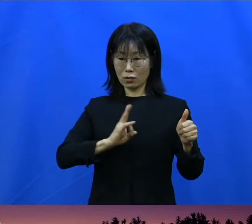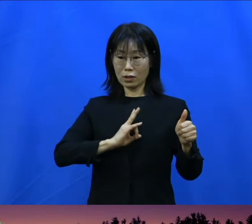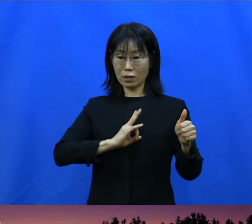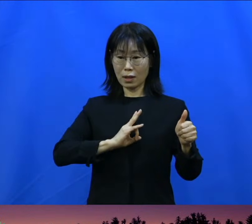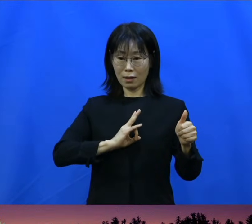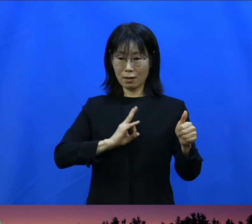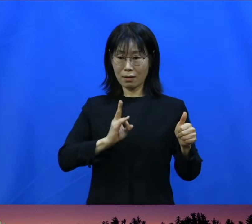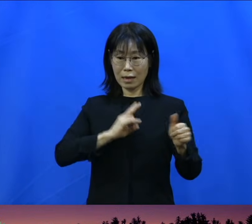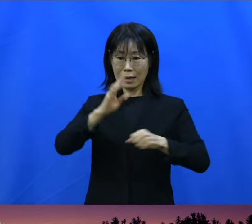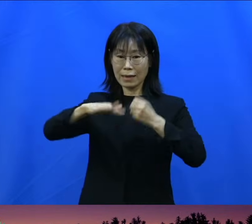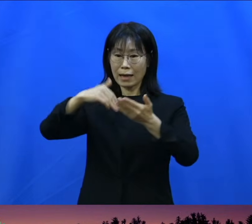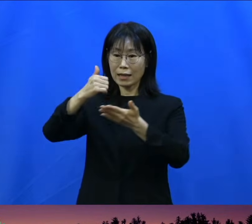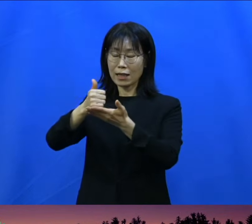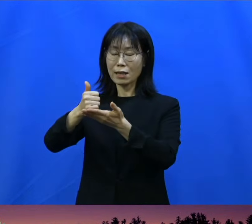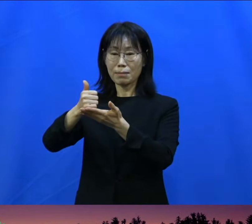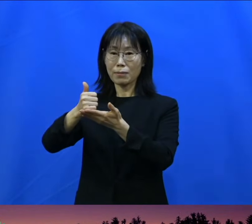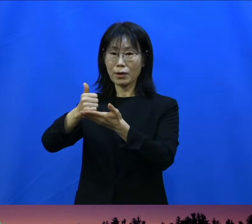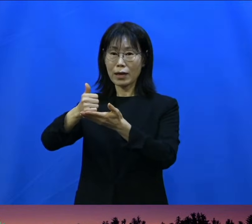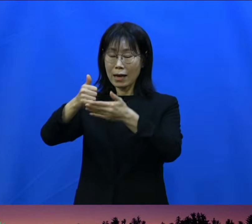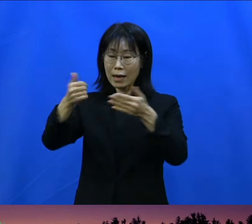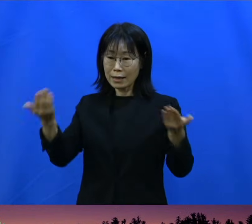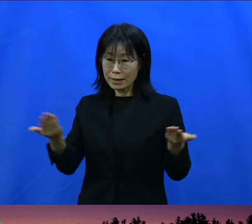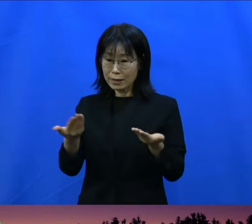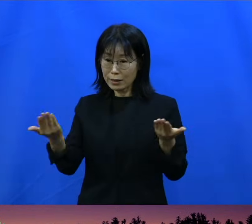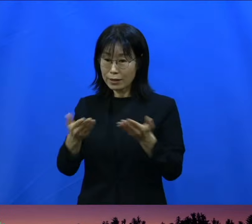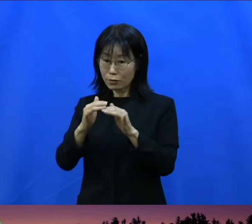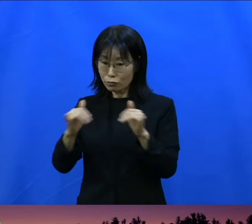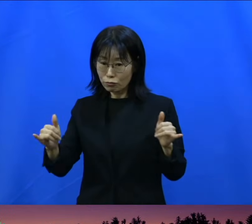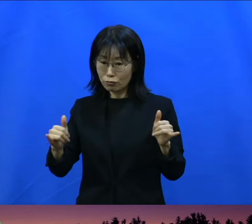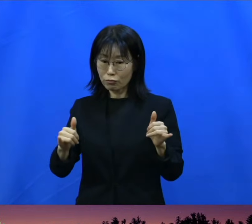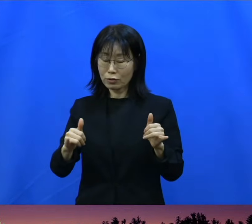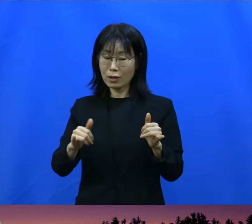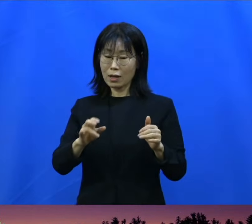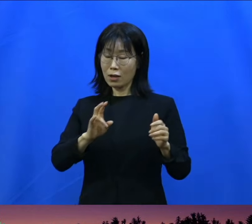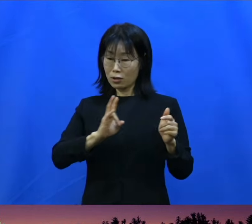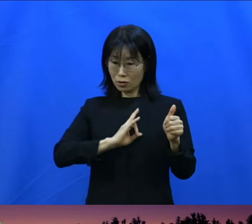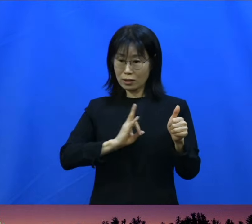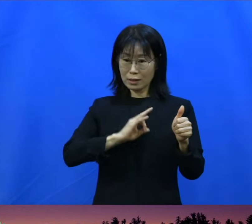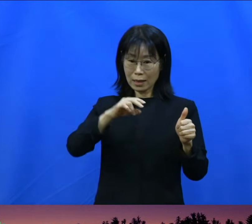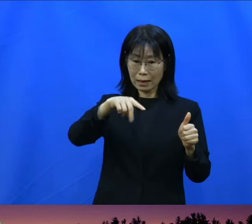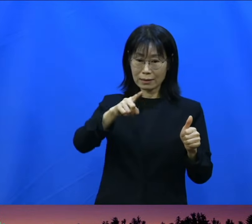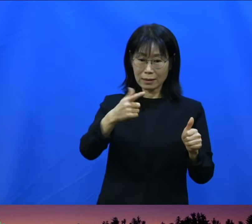선지자예요. 근데 지금 뭐라고 그래요? 화로도 나여 망하게 되었다.